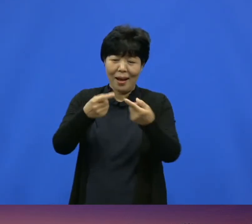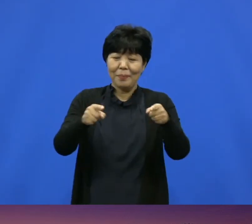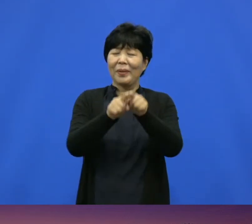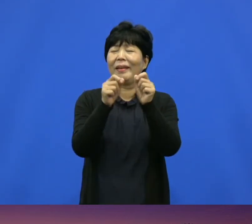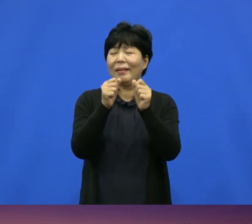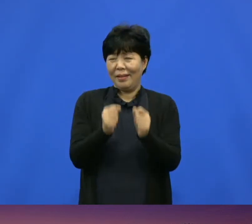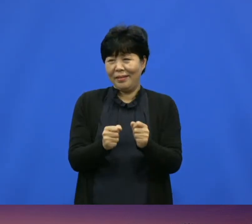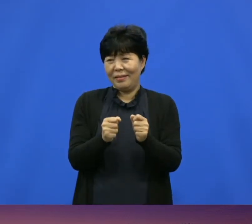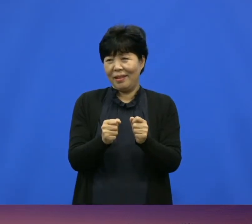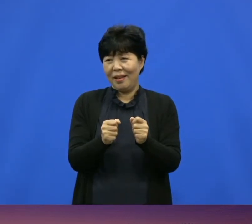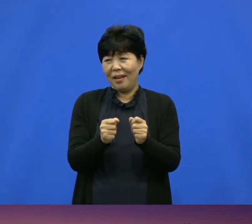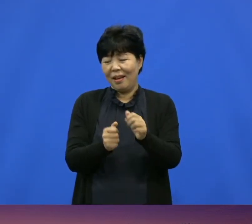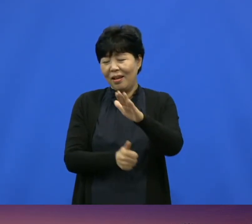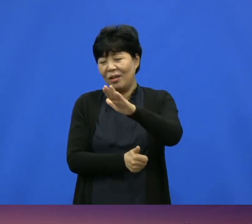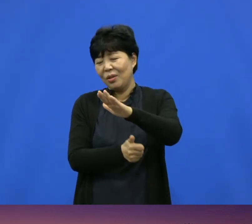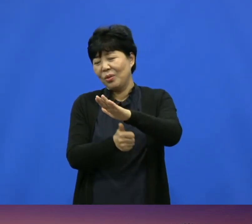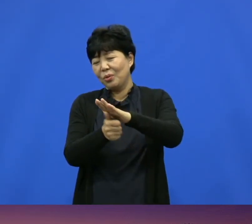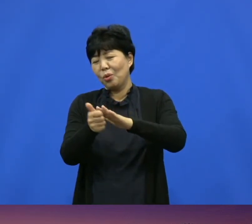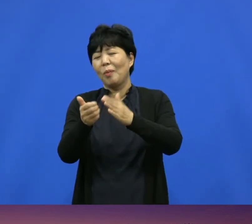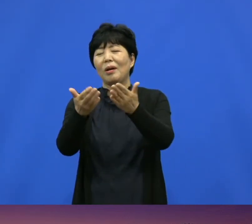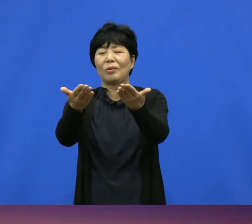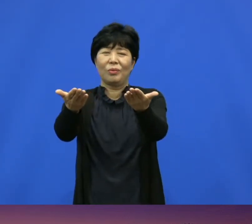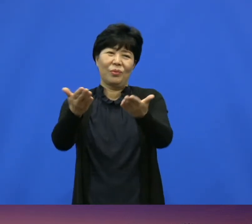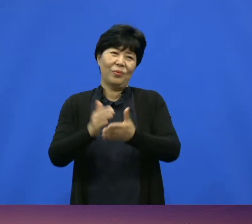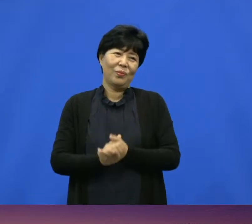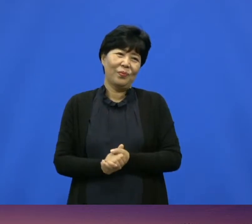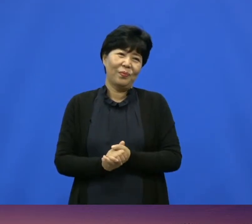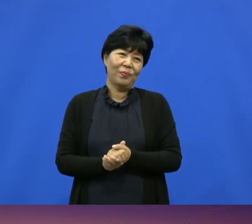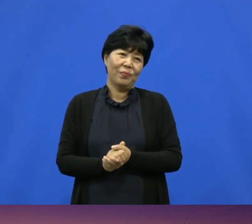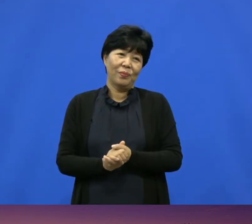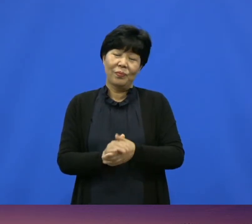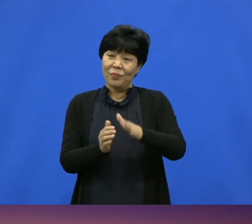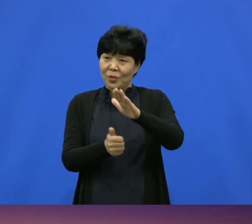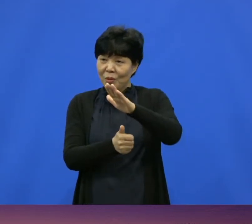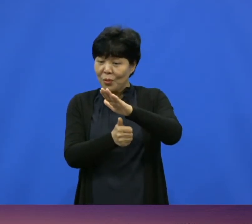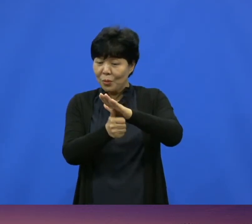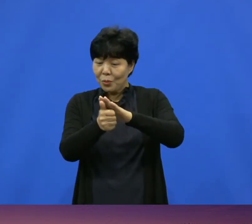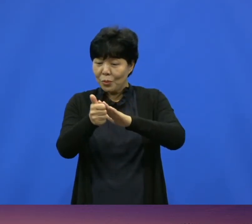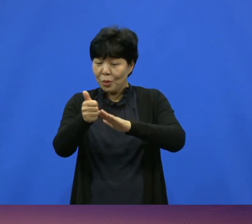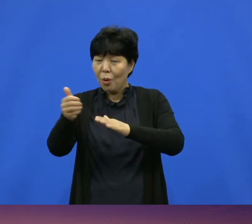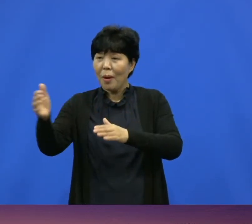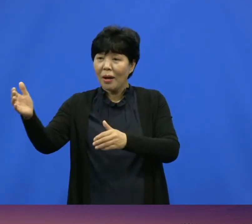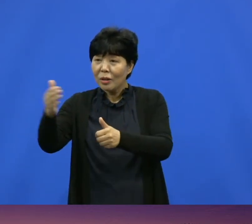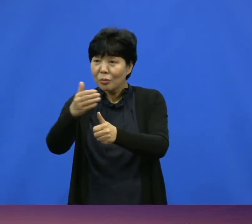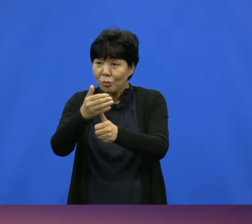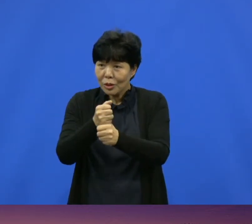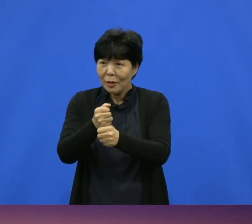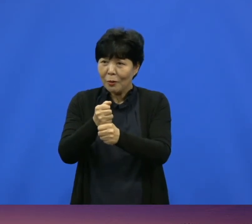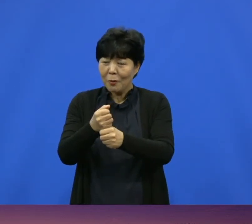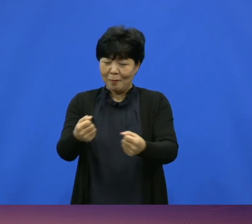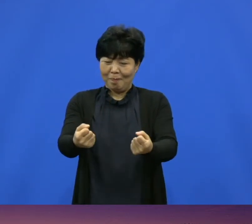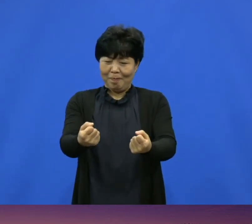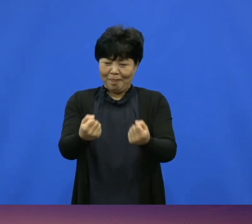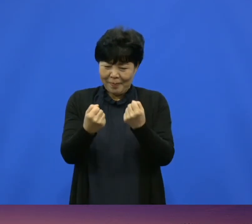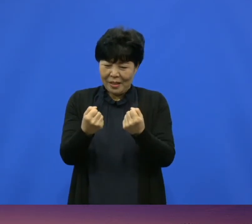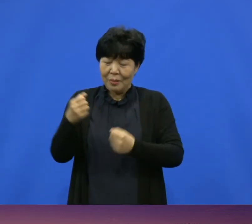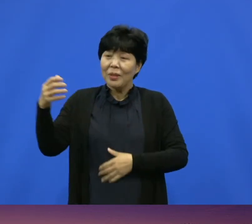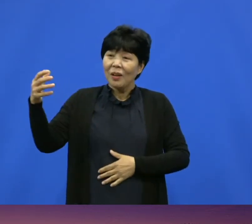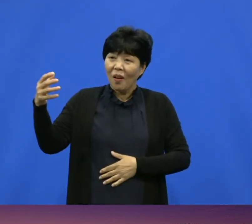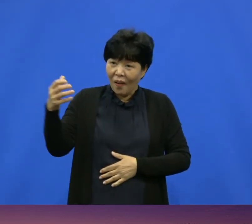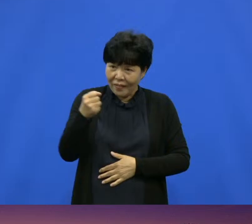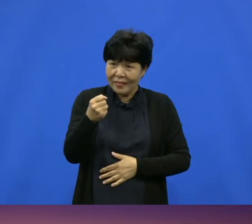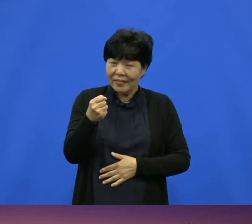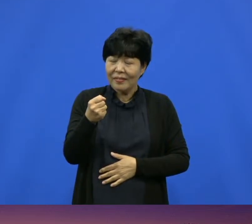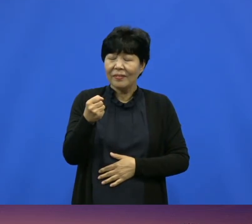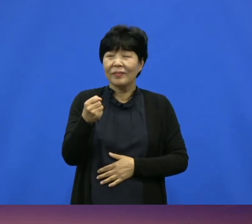소망을 불어넣어 주시는 거예요. 소망. 여러분 우리 안에 소망이 일어나고 다시 시작하게 하는 힘이 솟아나게 하는 것은 내 안에서 일어나는 게